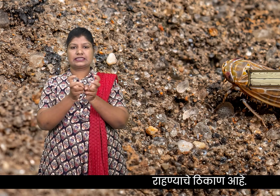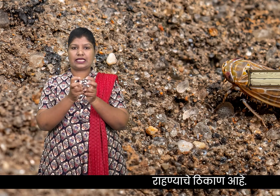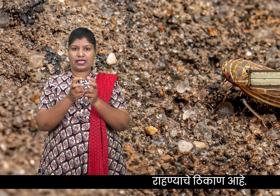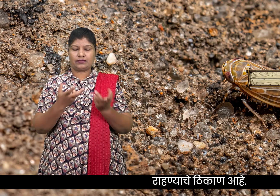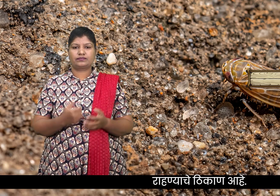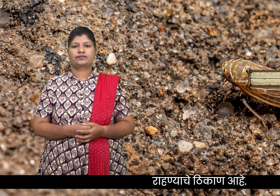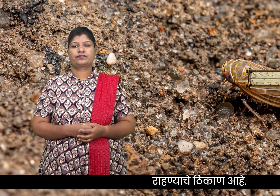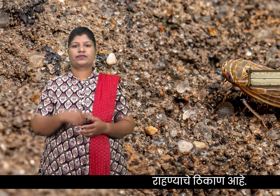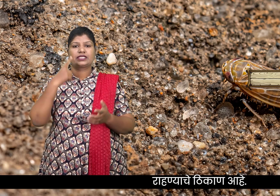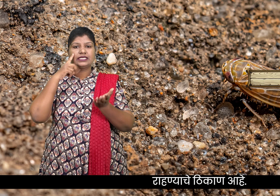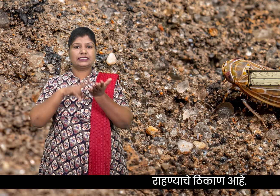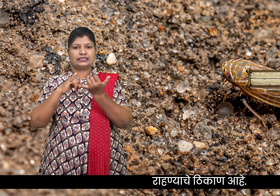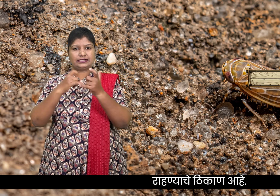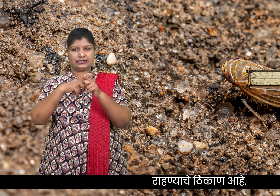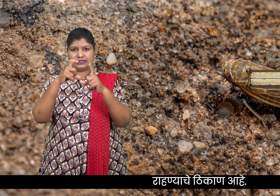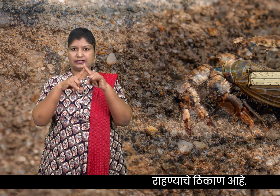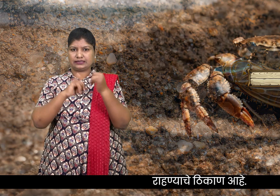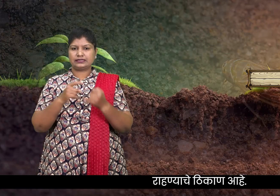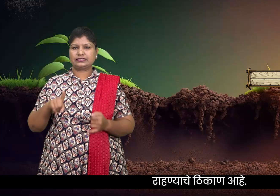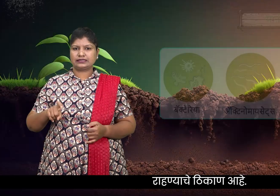राहण्याचे ठिकाण आहे।